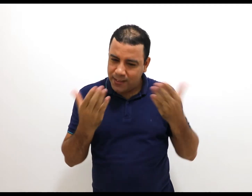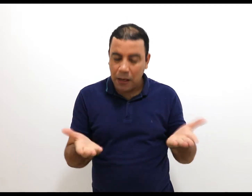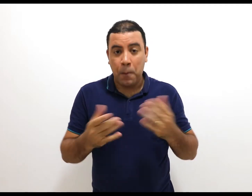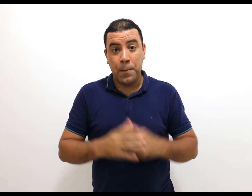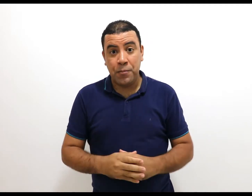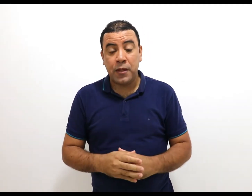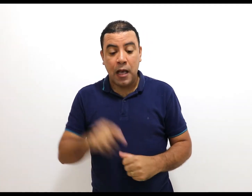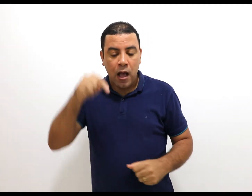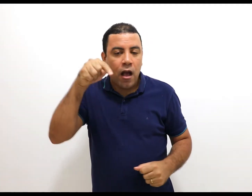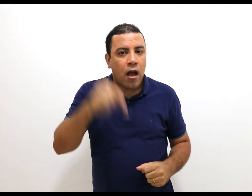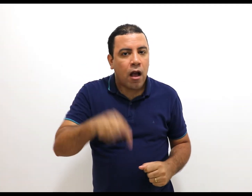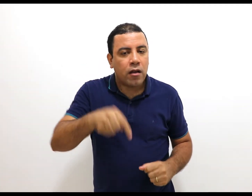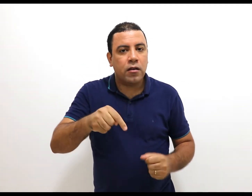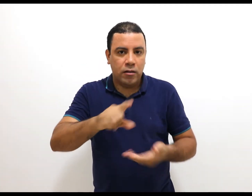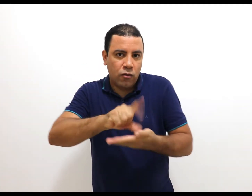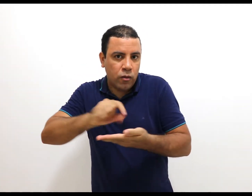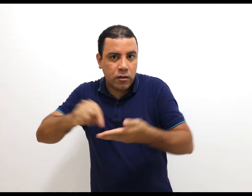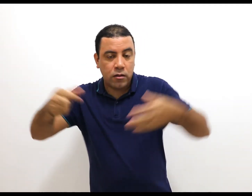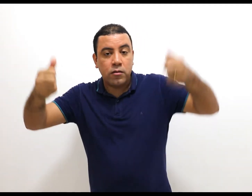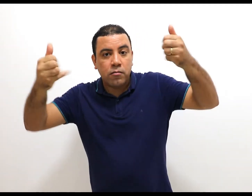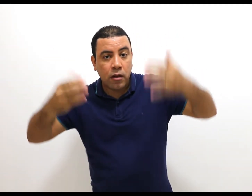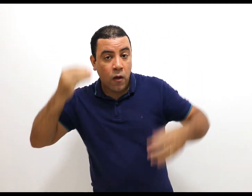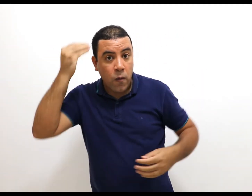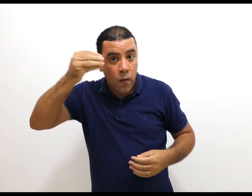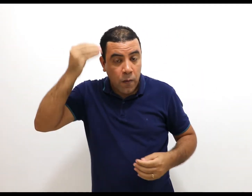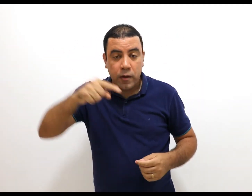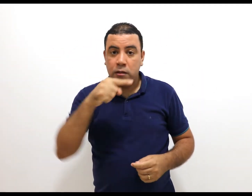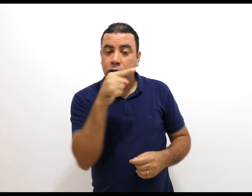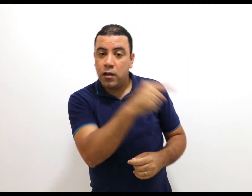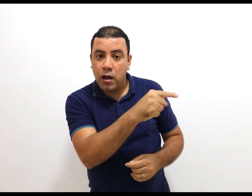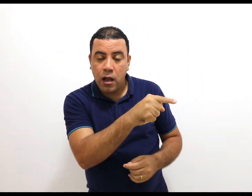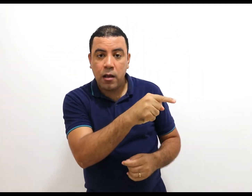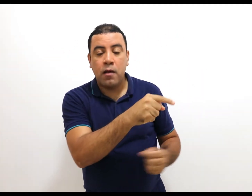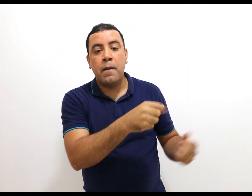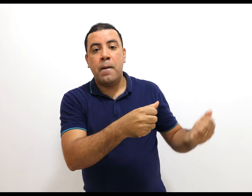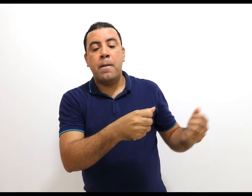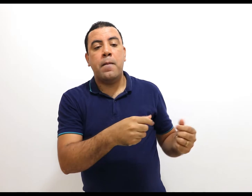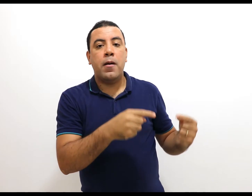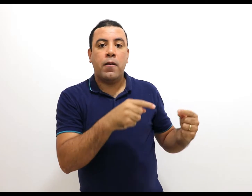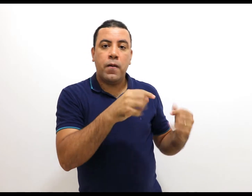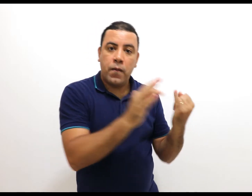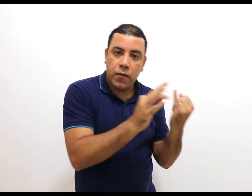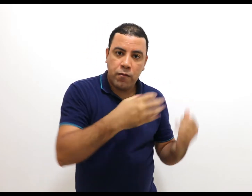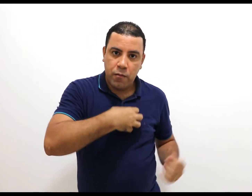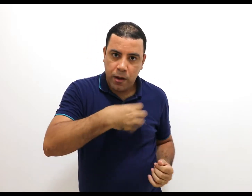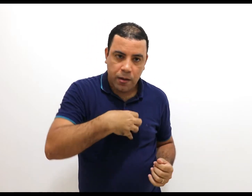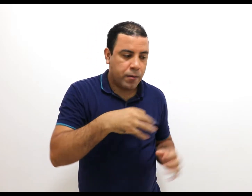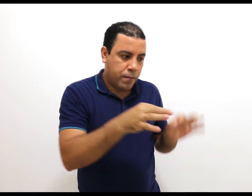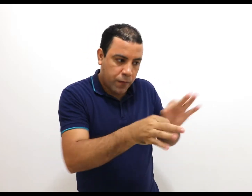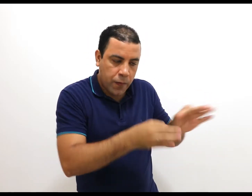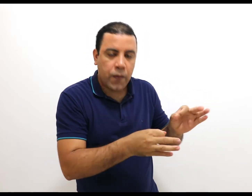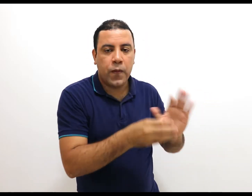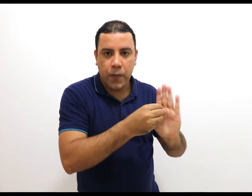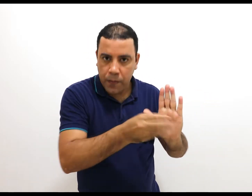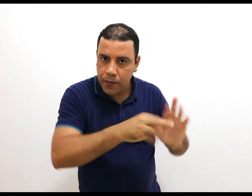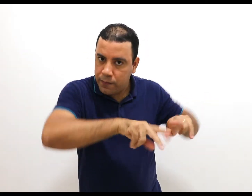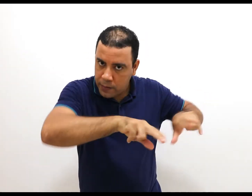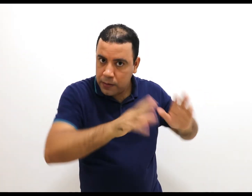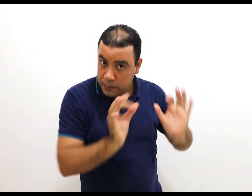Portanto, a experiência analisada aqui encontra respaldo na literatura que debate o ensino de segunda língua e